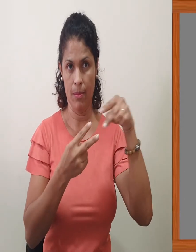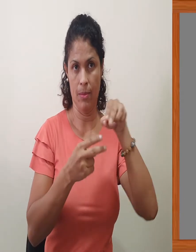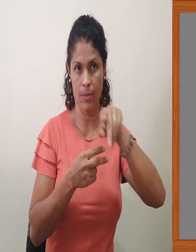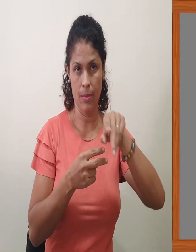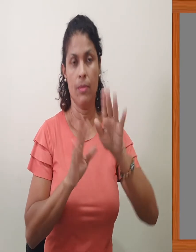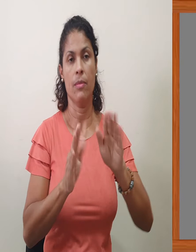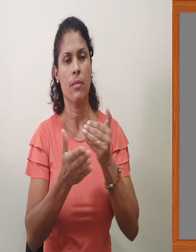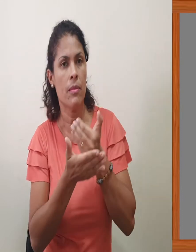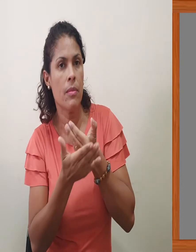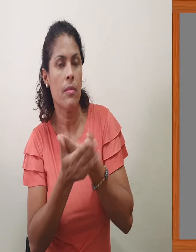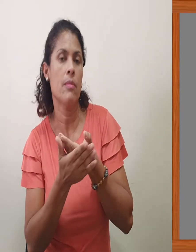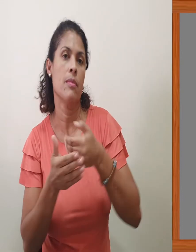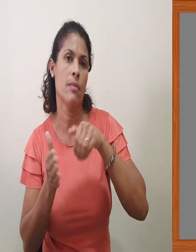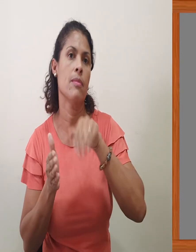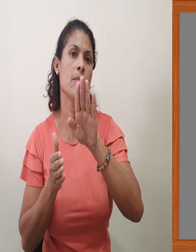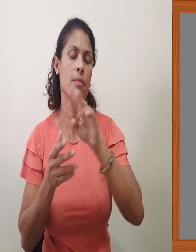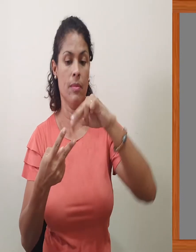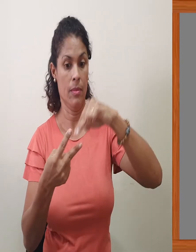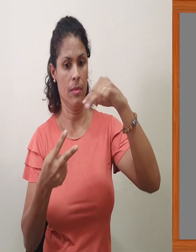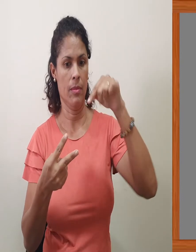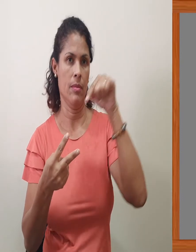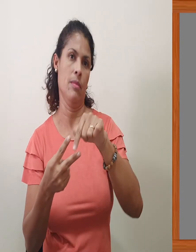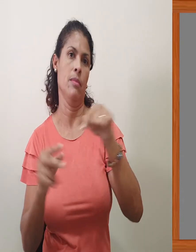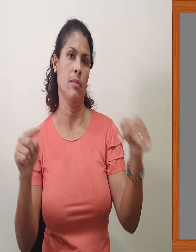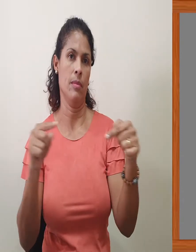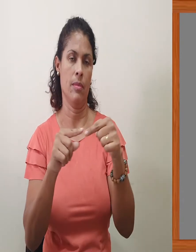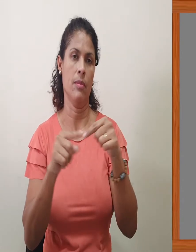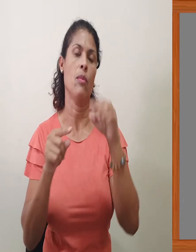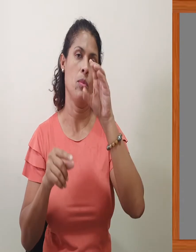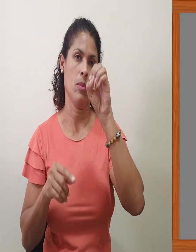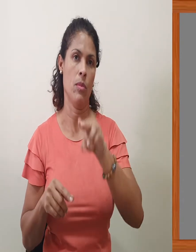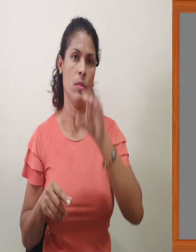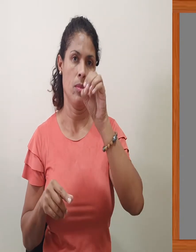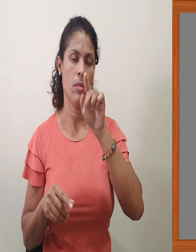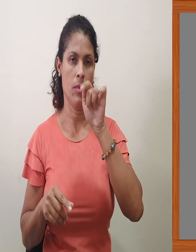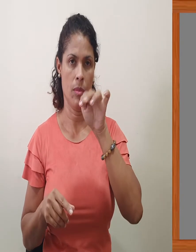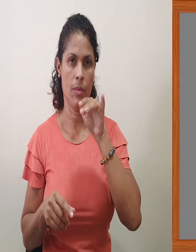as do grupo 4 provavelmente não são carcinogênicas em humanos.